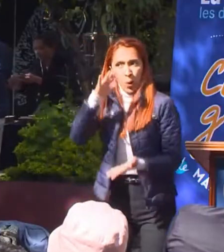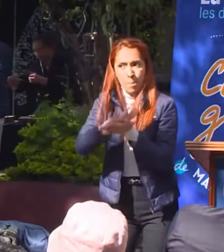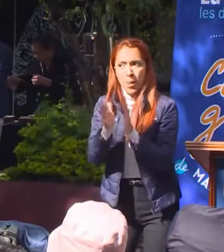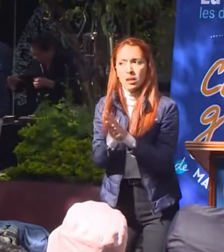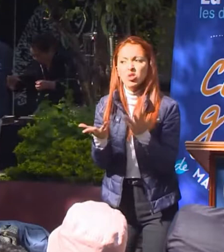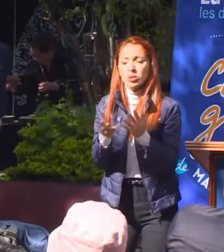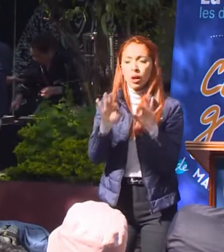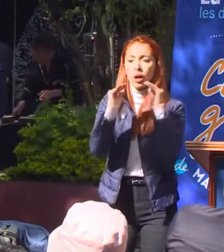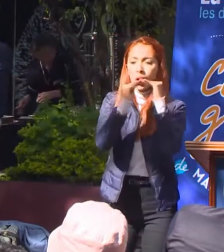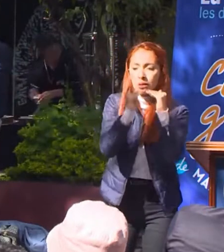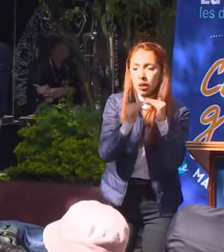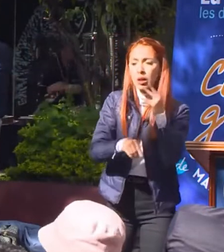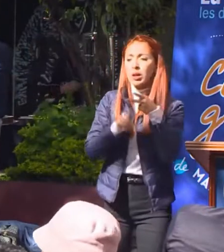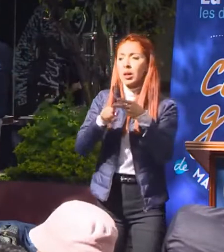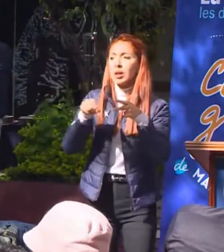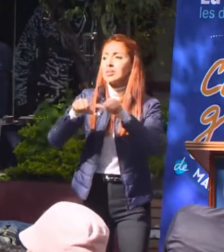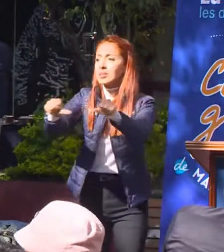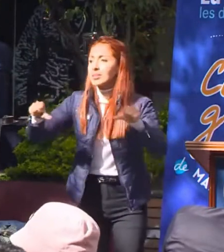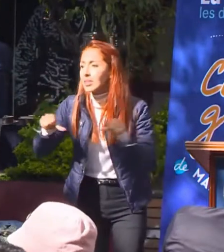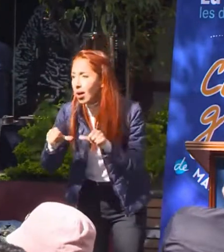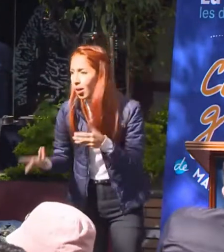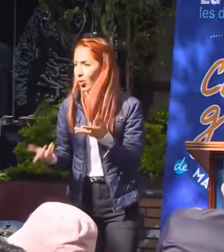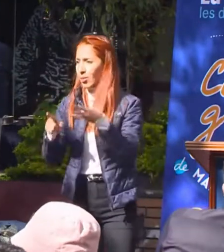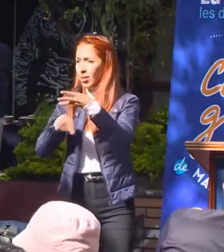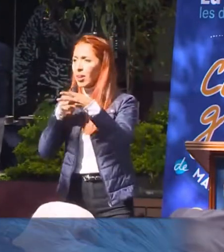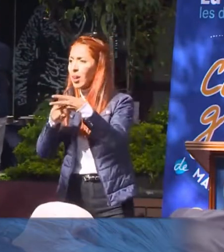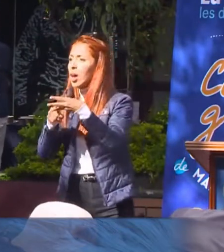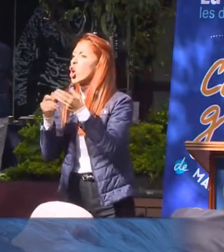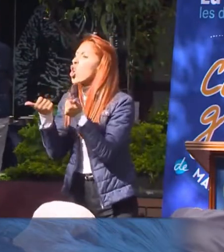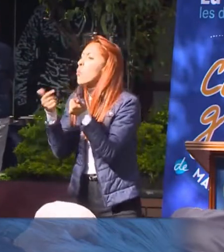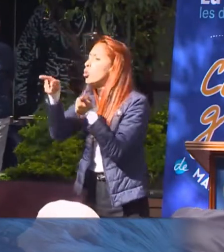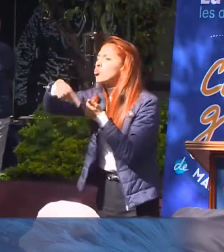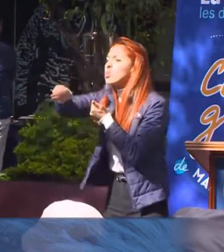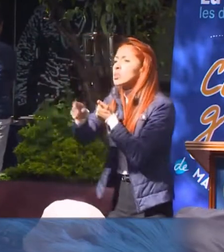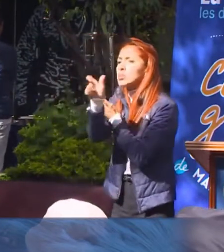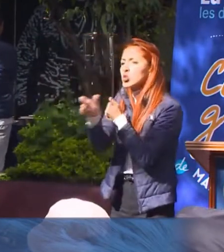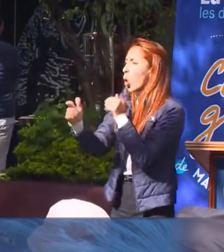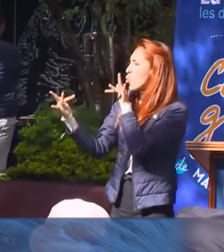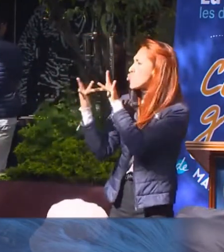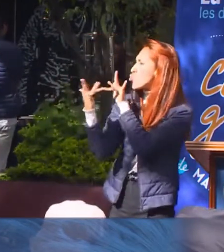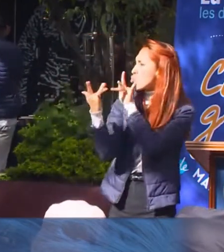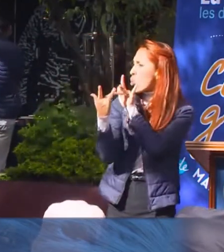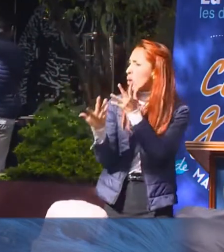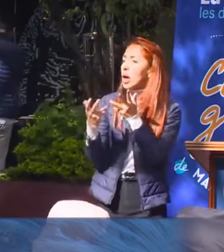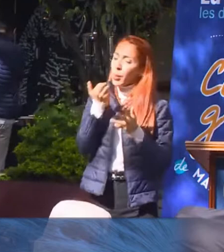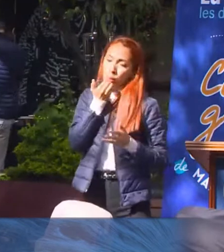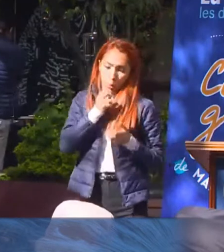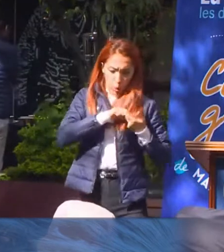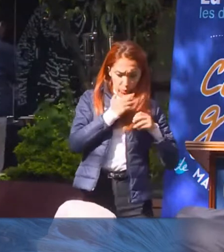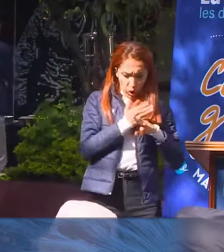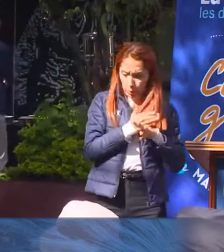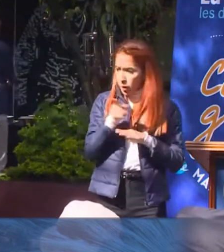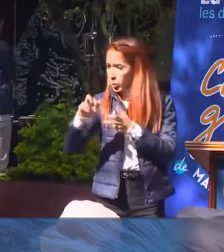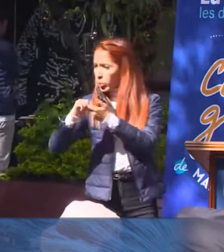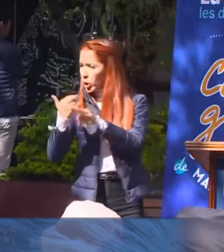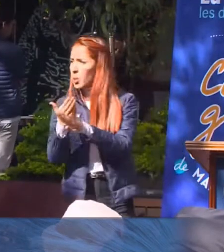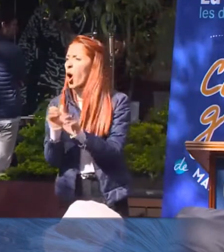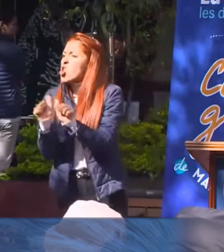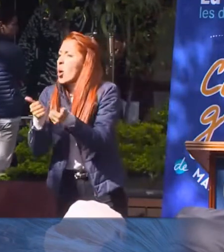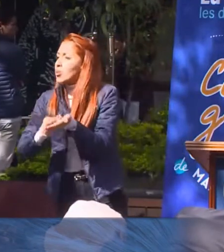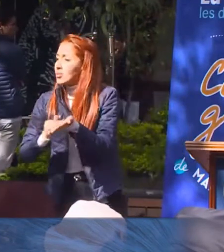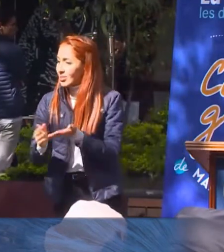pasa por la casa, también pasa por el trato cotidiano que ustedes se dan en los conflictos que tengan que resolver en